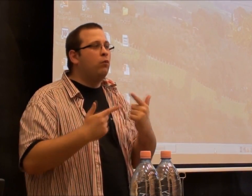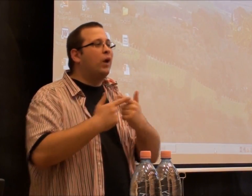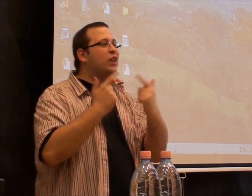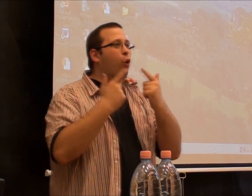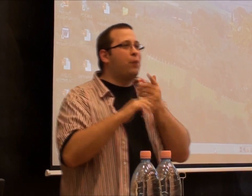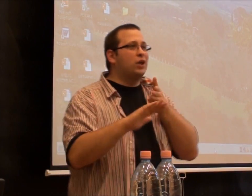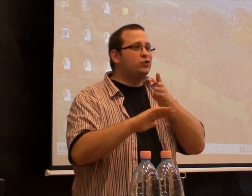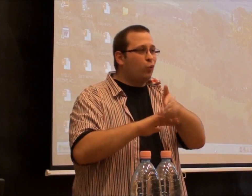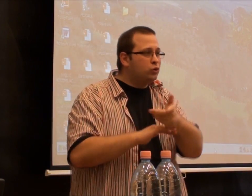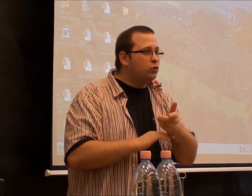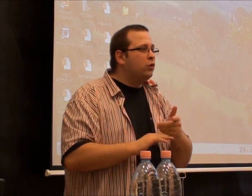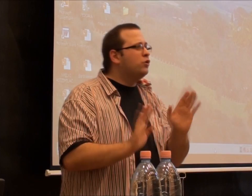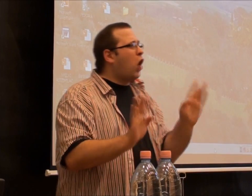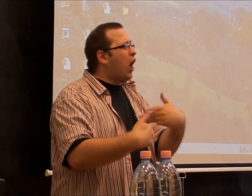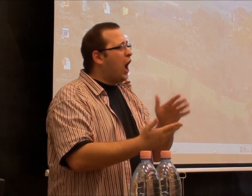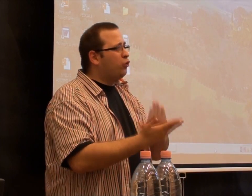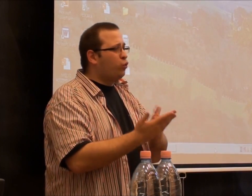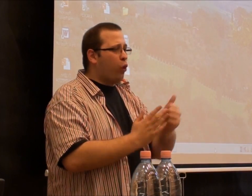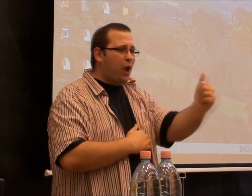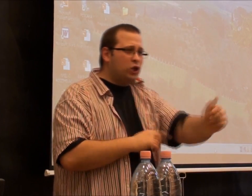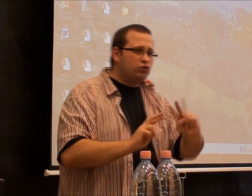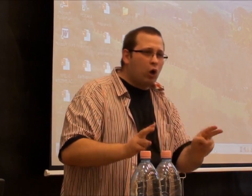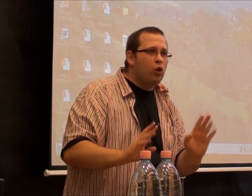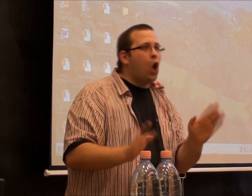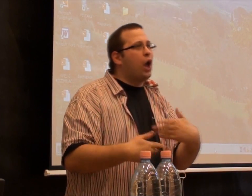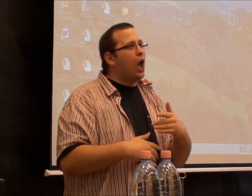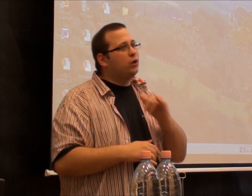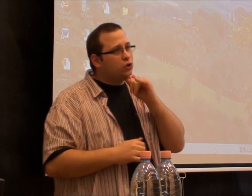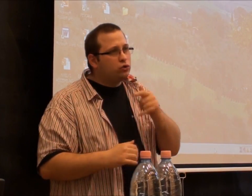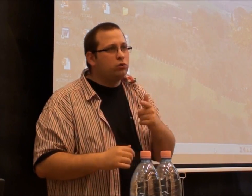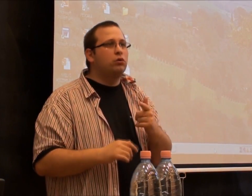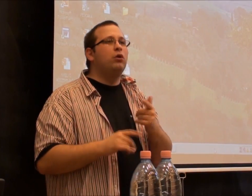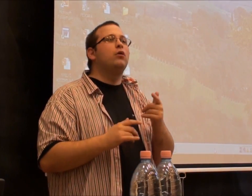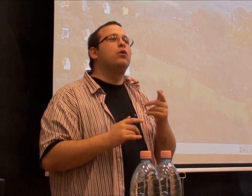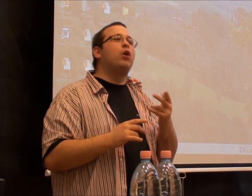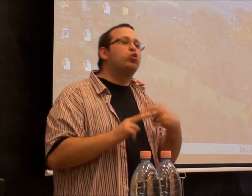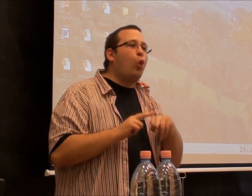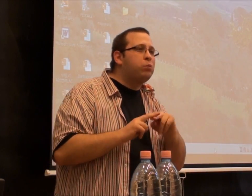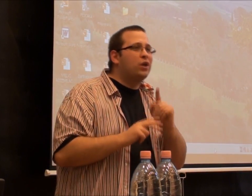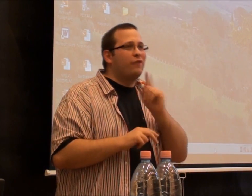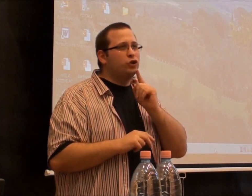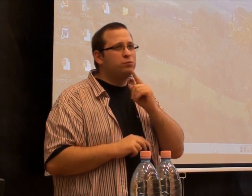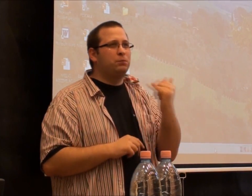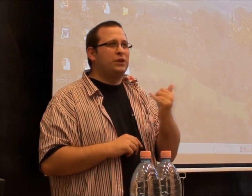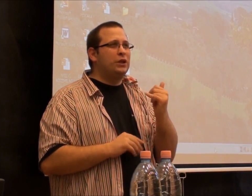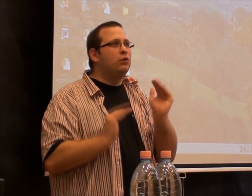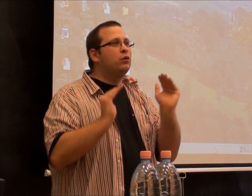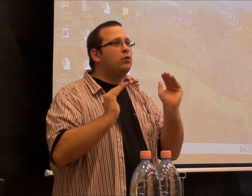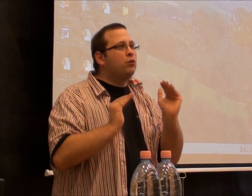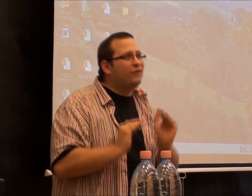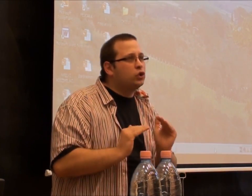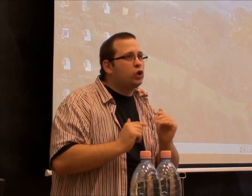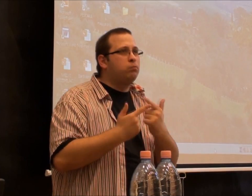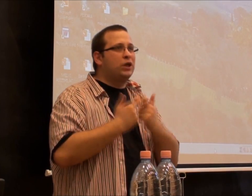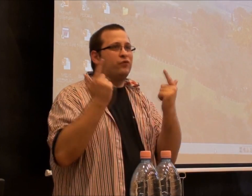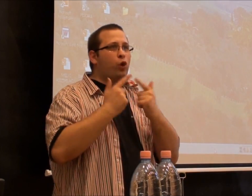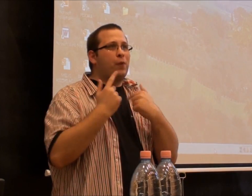Én mint siket, az, hogy információhoz jussak, akár tolmács van, akár nincs, többé, kevésbé, mindig